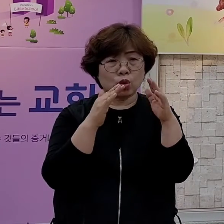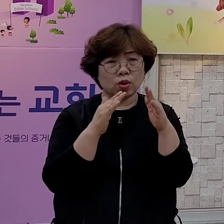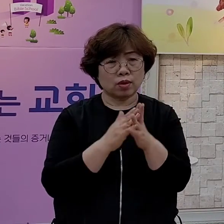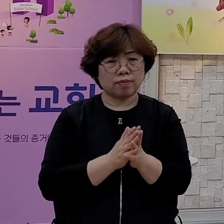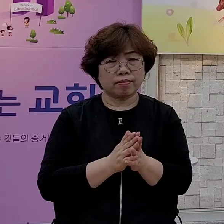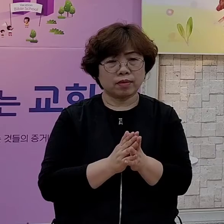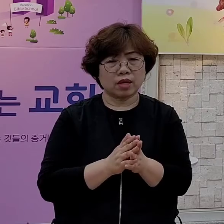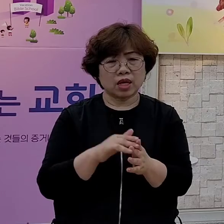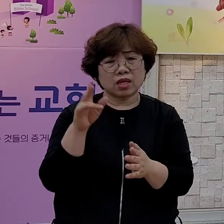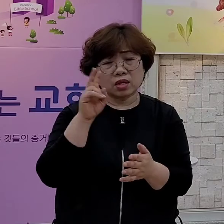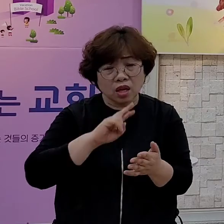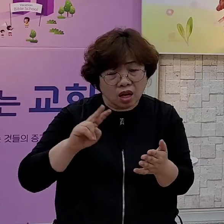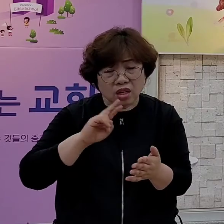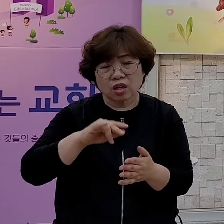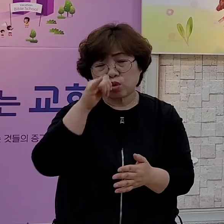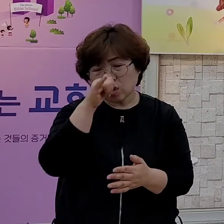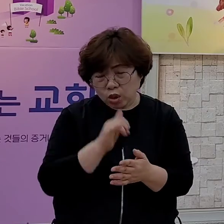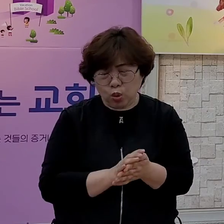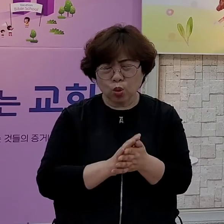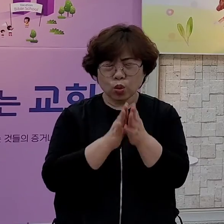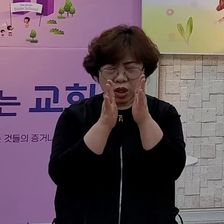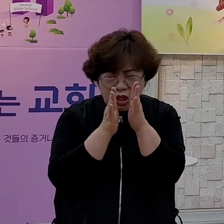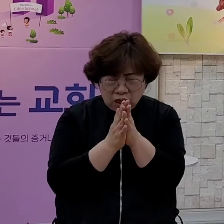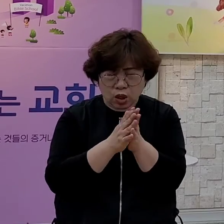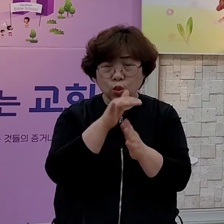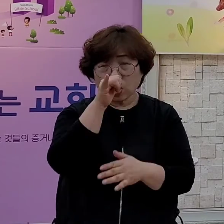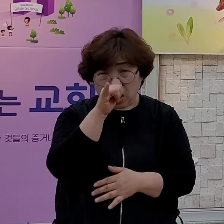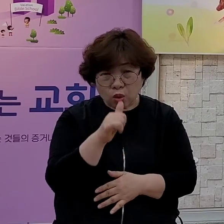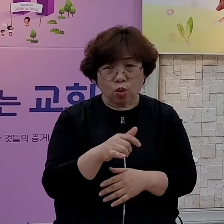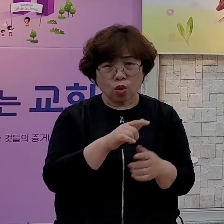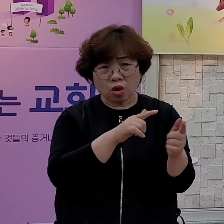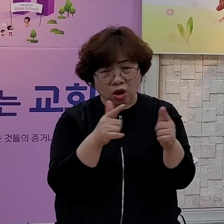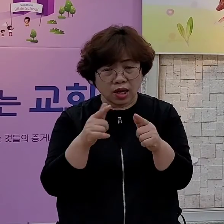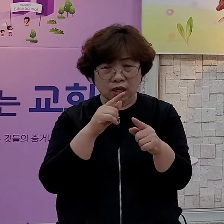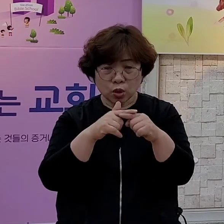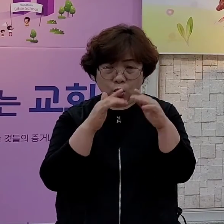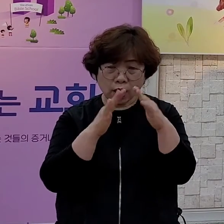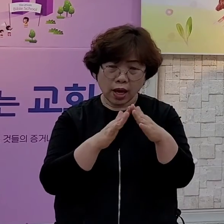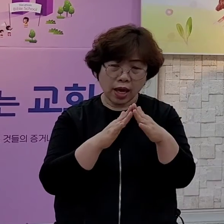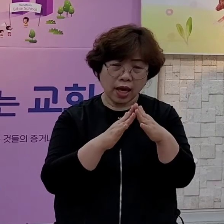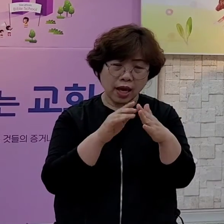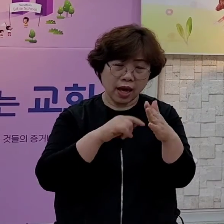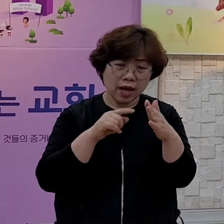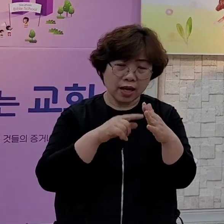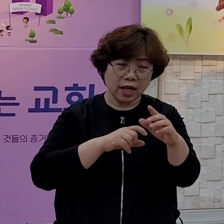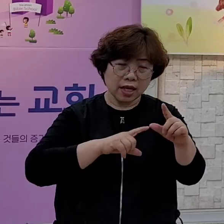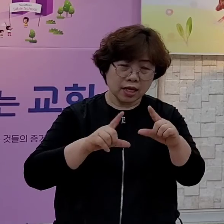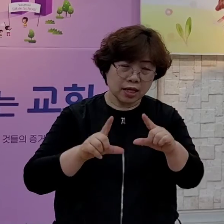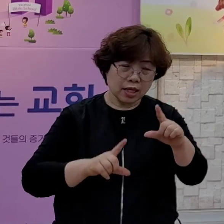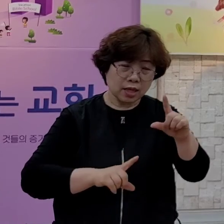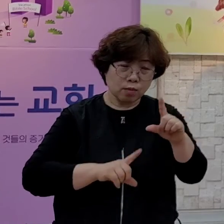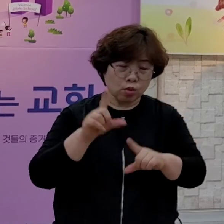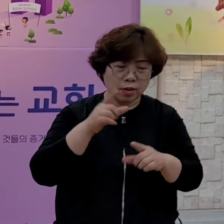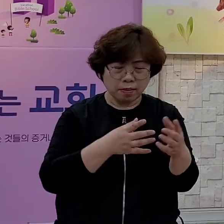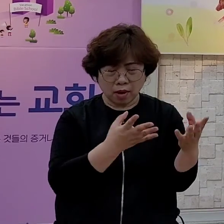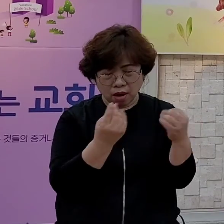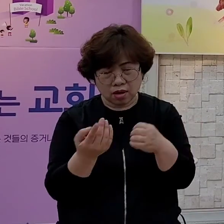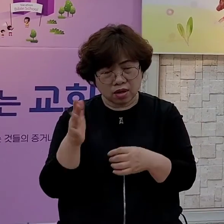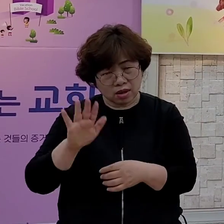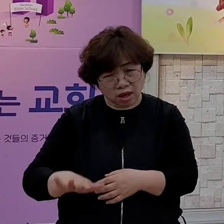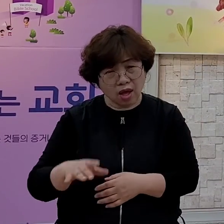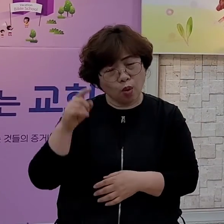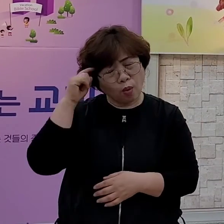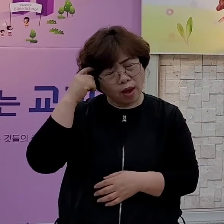뭐, 찬양도 있고, 기도도 있고, 뭐, 많은데, 왜 자꾸 말씀입니다. 이유가 뭔지 알았어요.